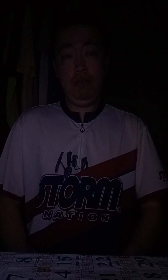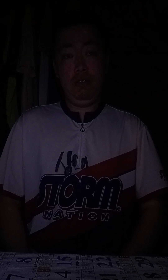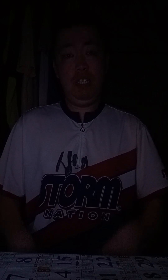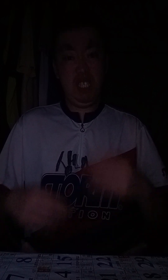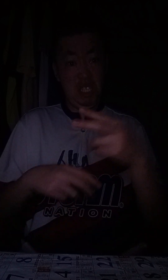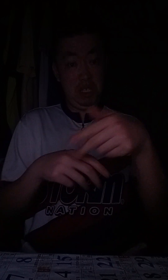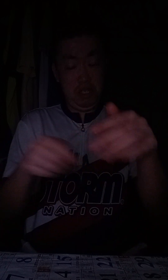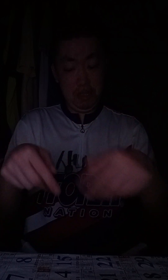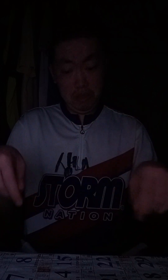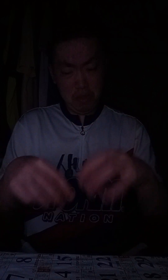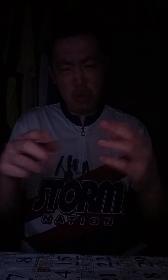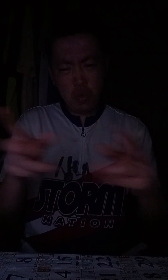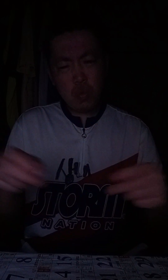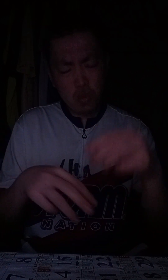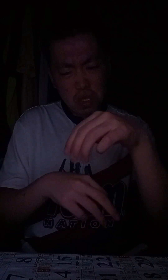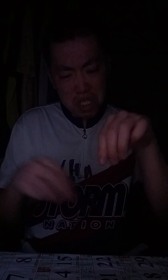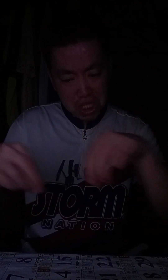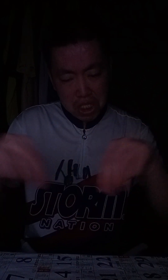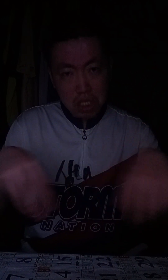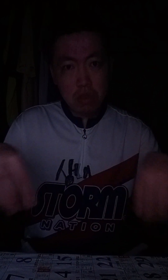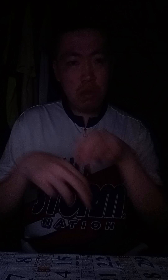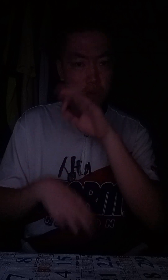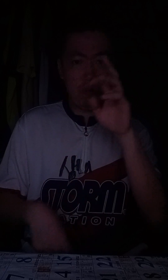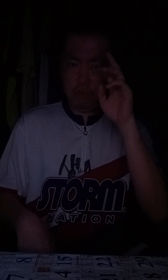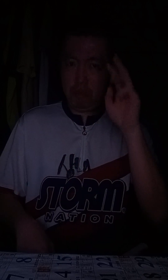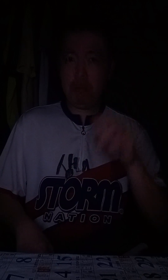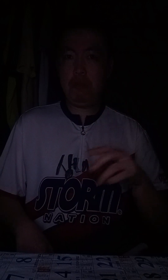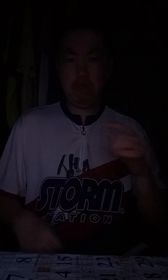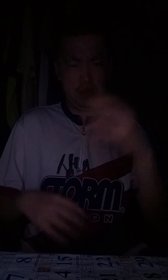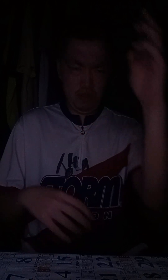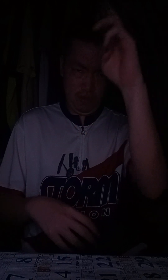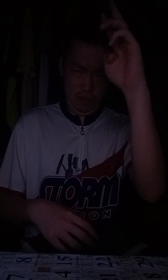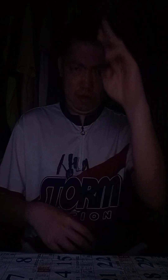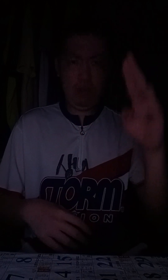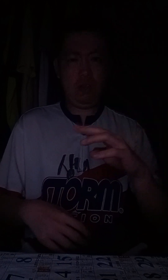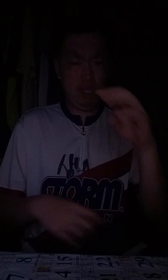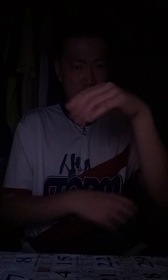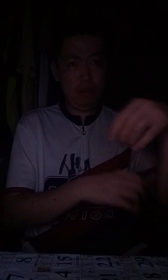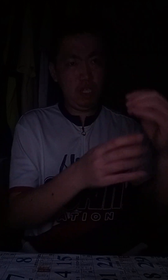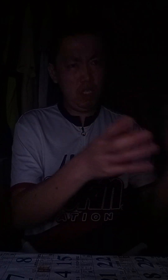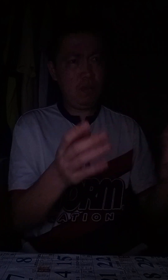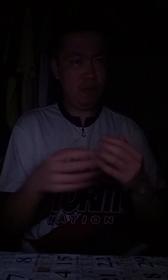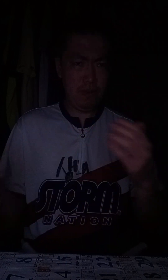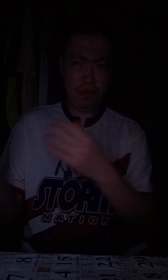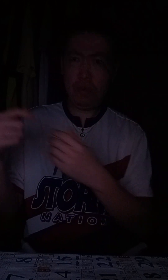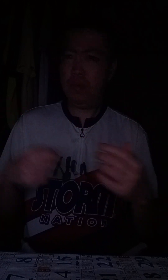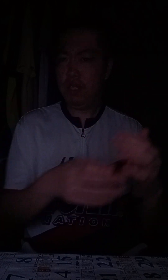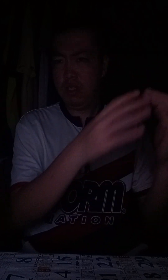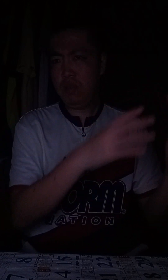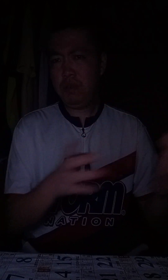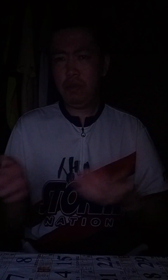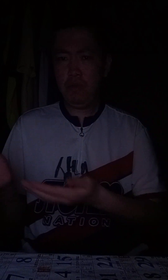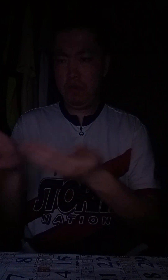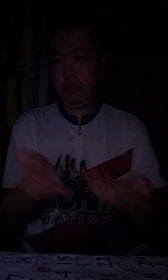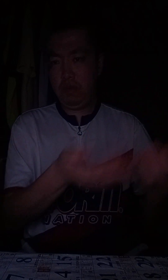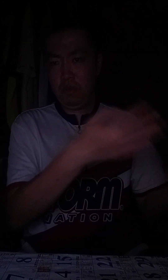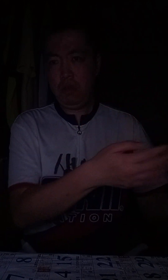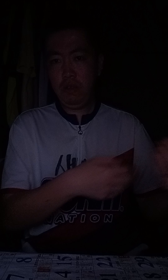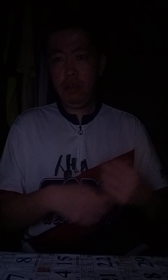수납차 앞부분이 종이장처럼 찌그러졌습니다. 구급대원들이 차 안에서 다친 사람을 꺼내 밖으로 옮깁니다. 어제